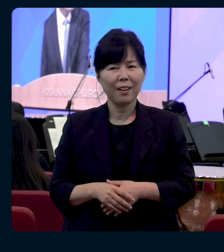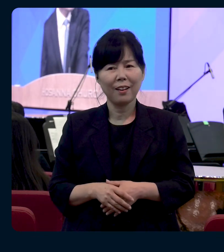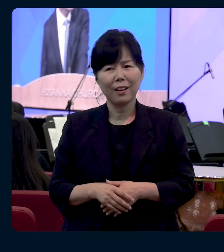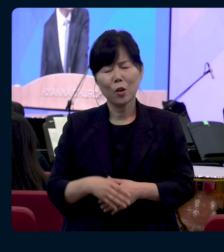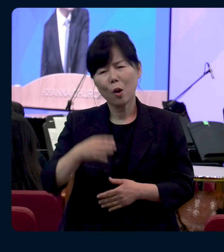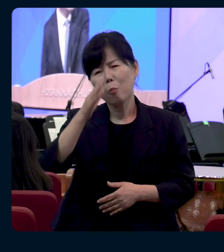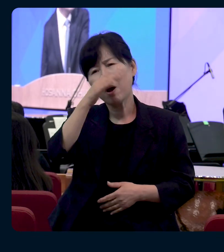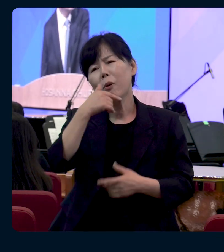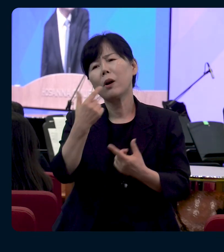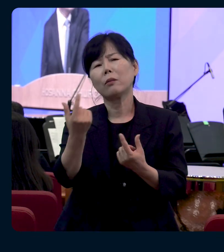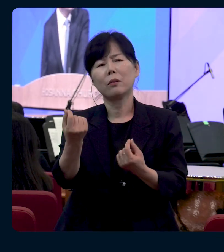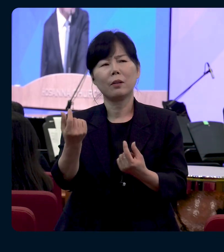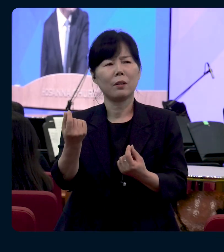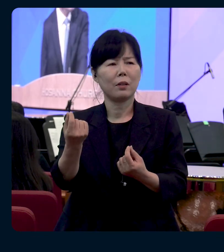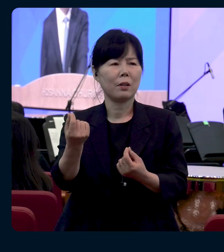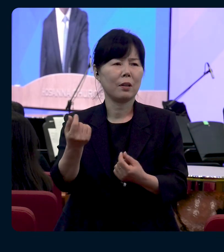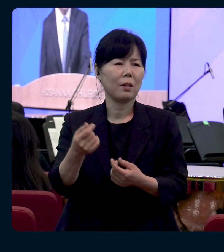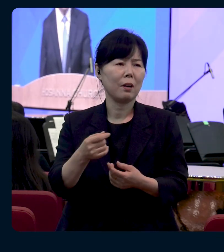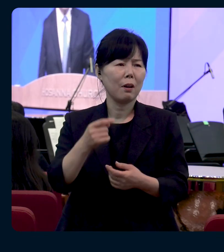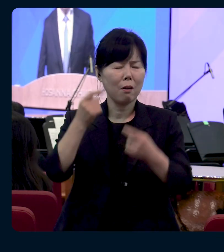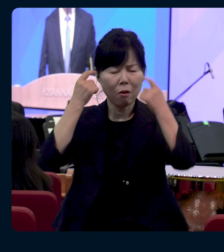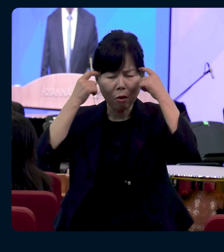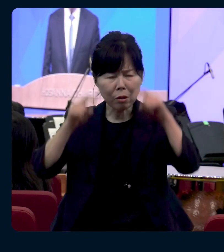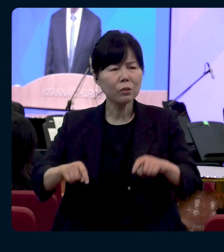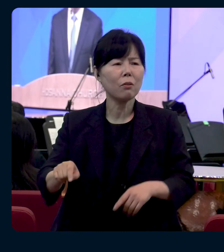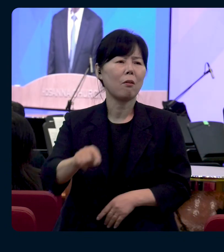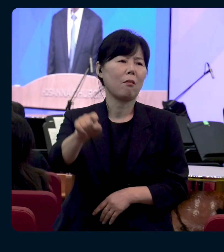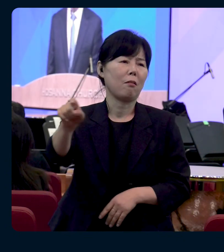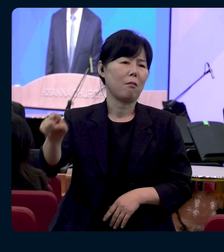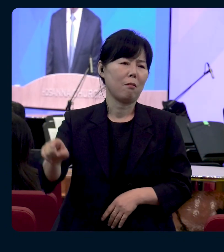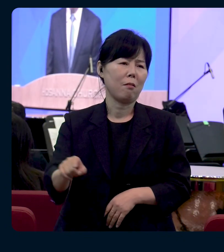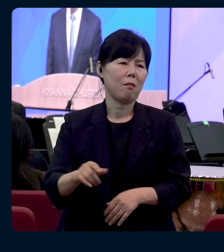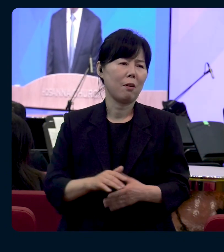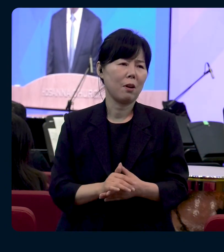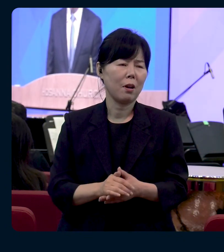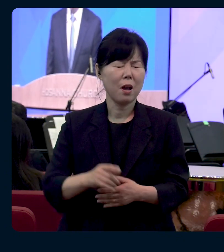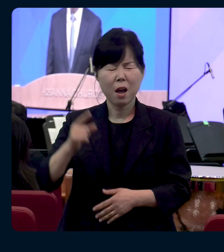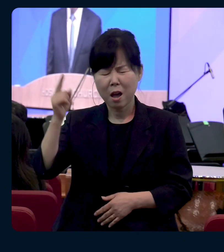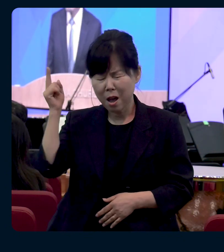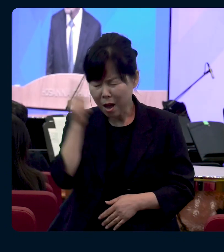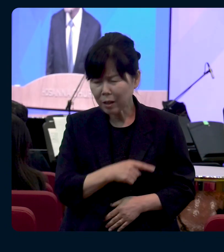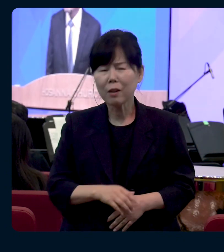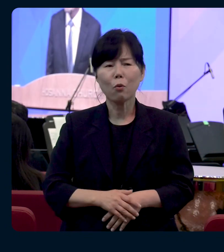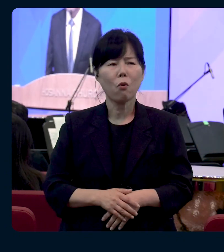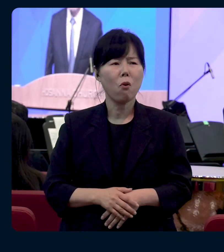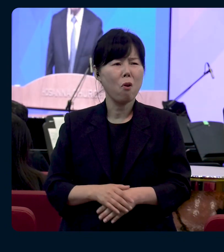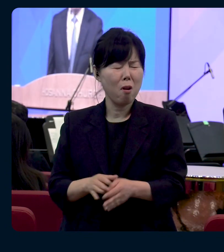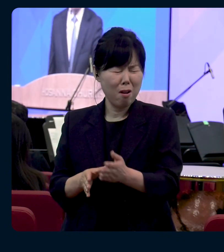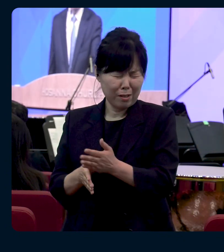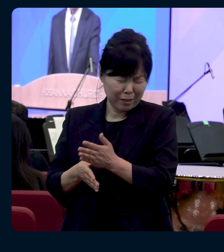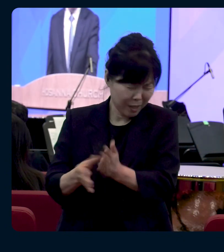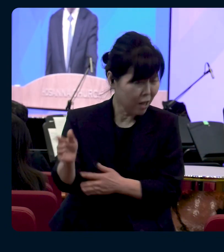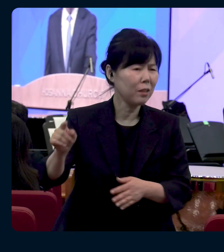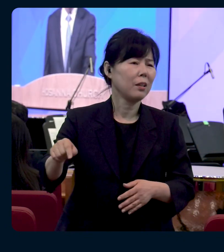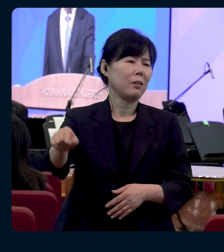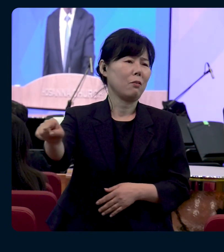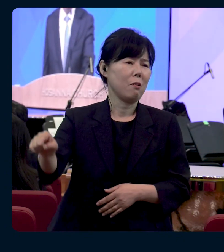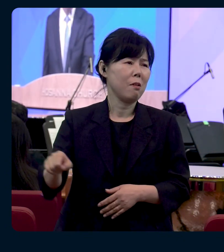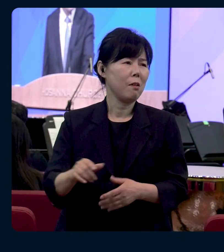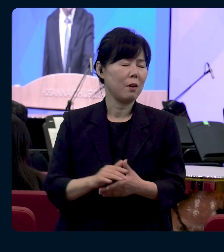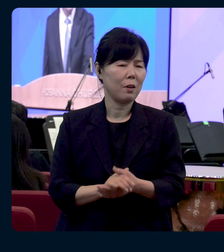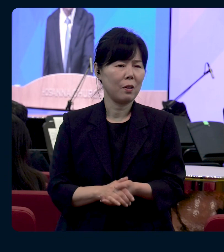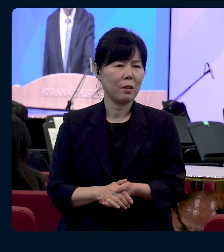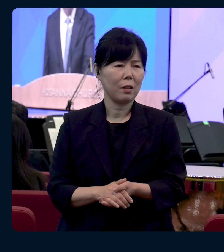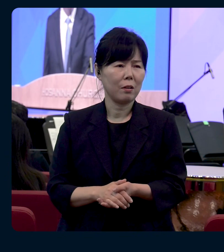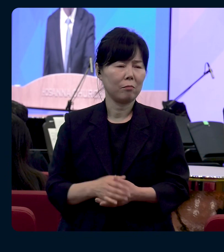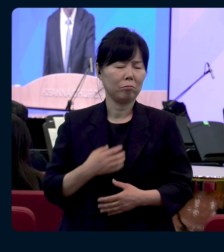얼마나 바보 같습니까? 얼마나 어리석습니까? 아니, 얼마나 악하고 얼마나 잔인합니까?